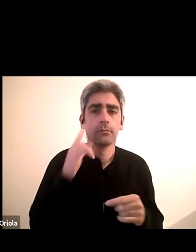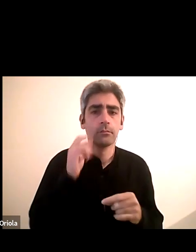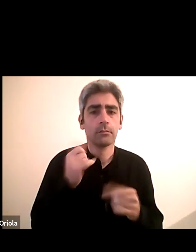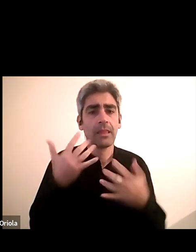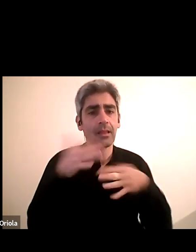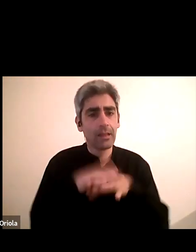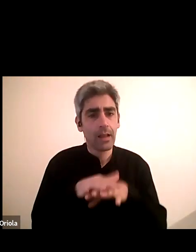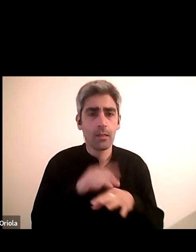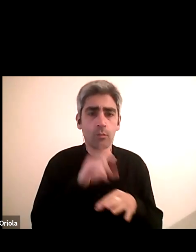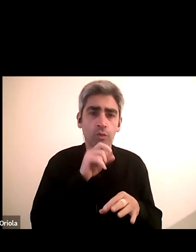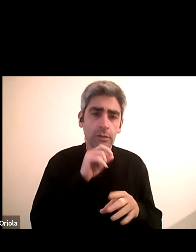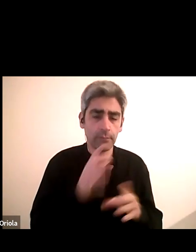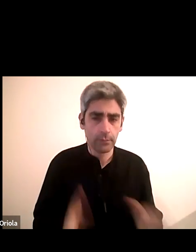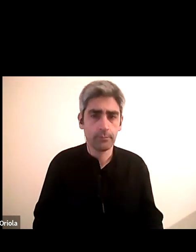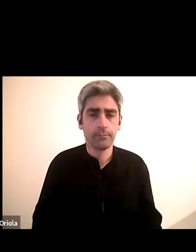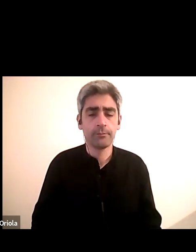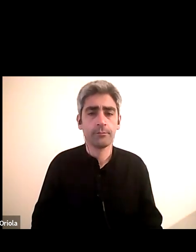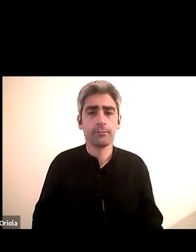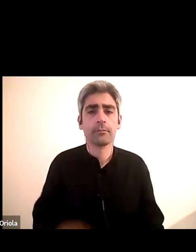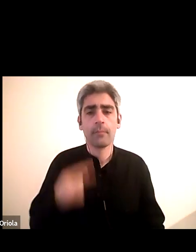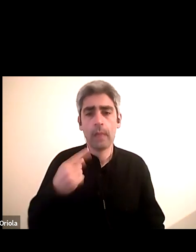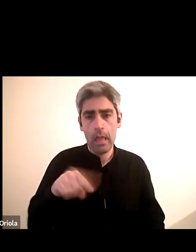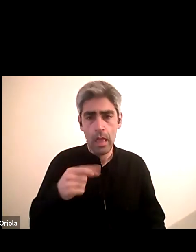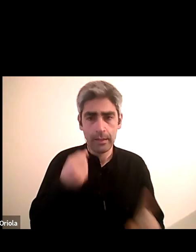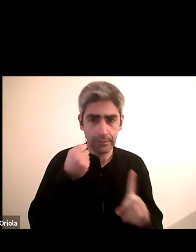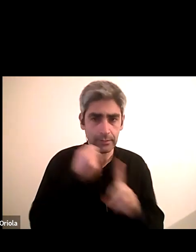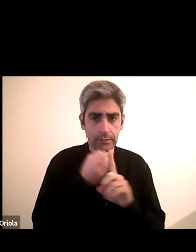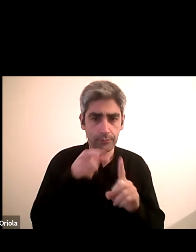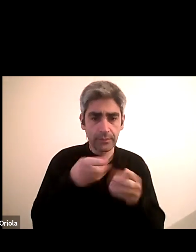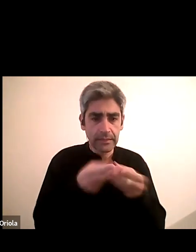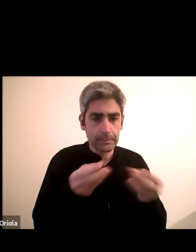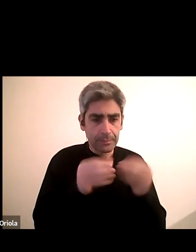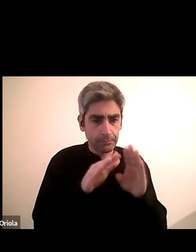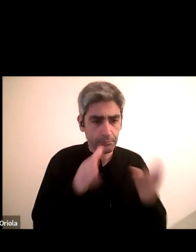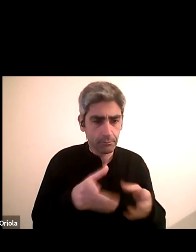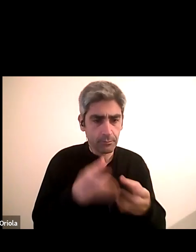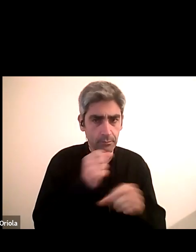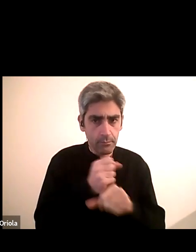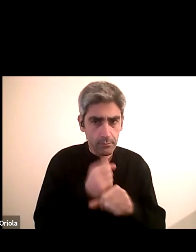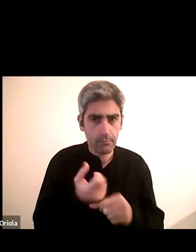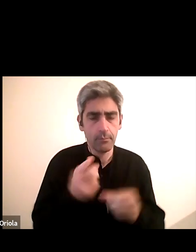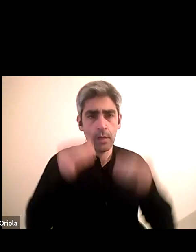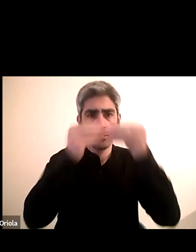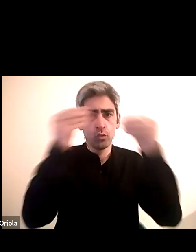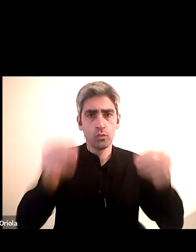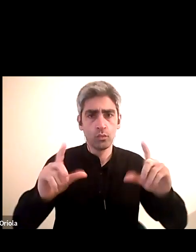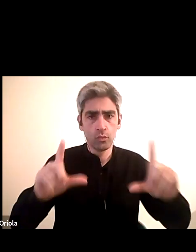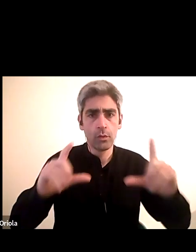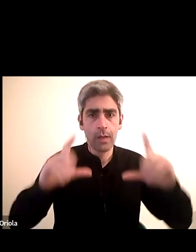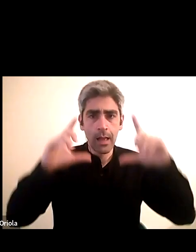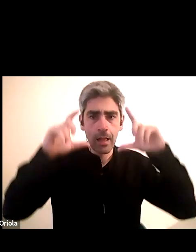integrada. E, portanto, há desafios nos equipamentos de trabalho, monitores incorporados em